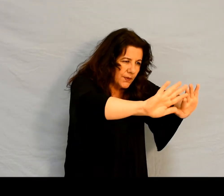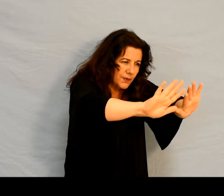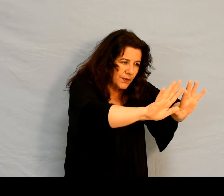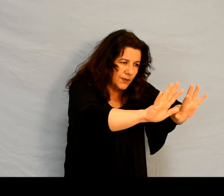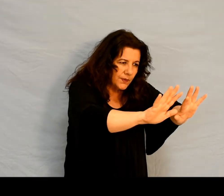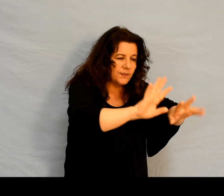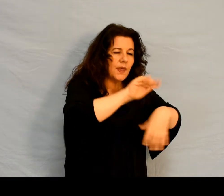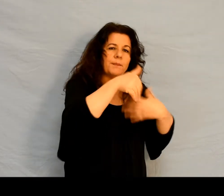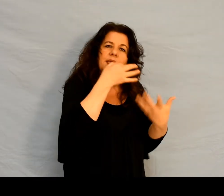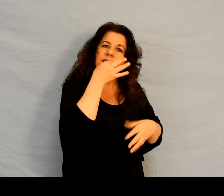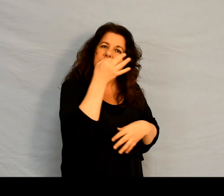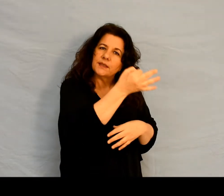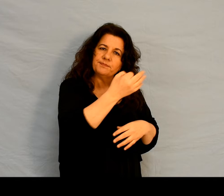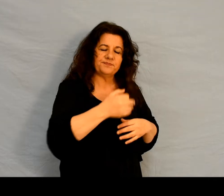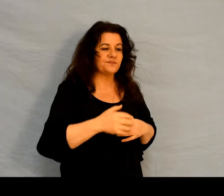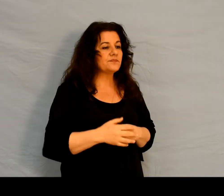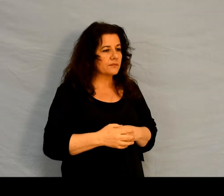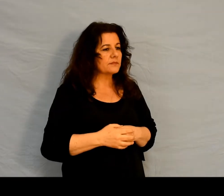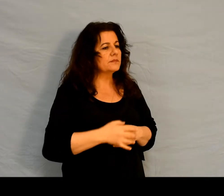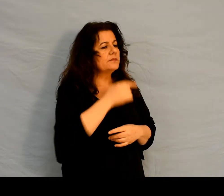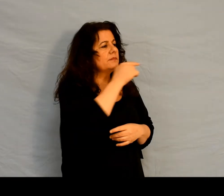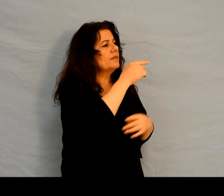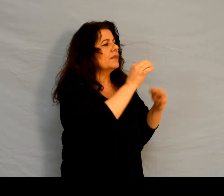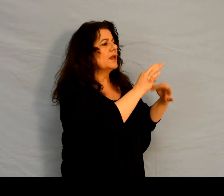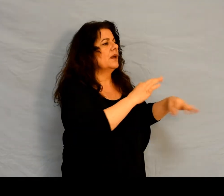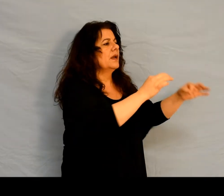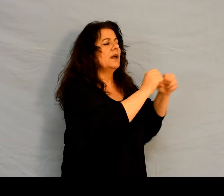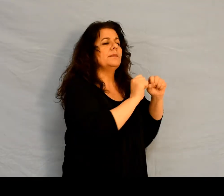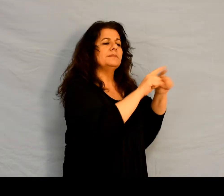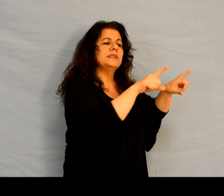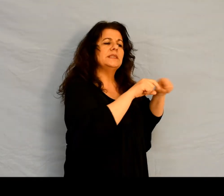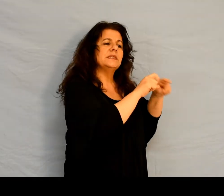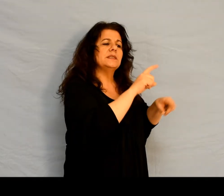dit, « Va te laver à la piscine de Siloé. »